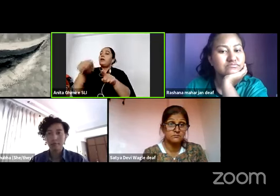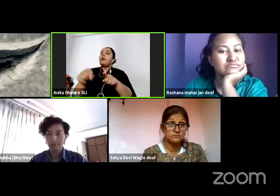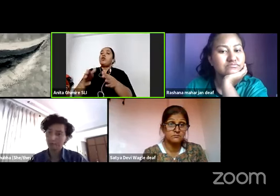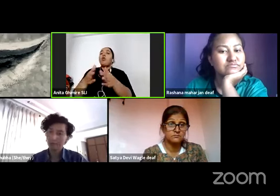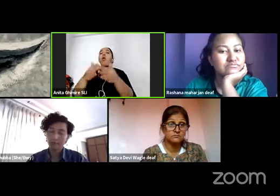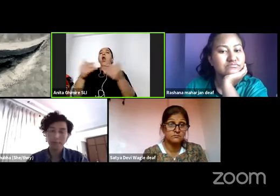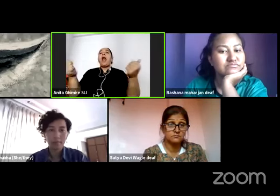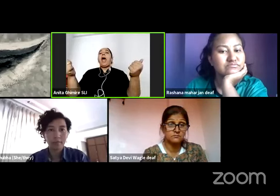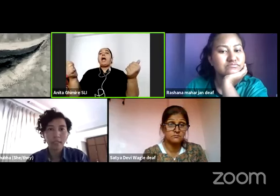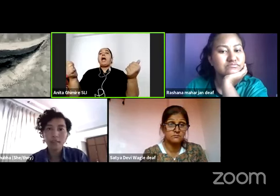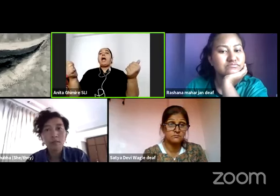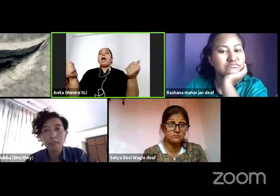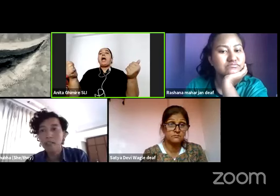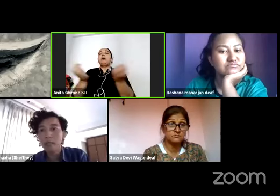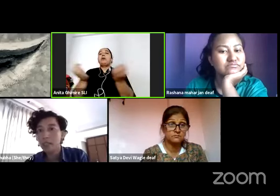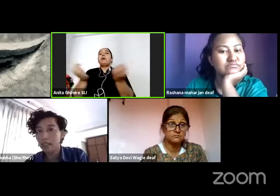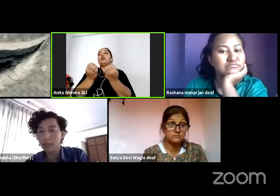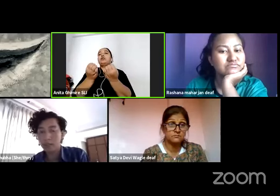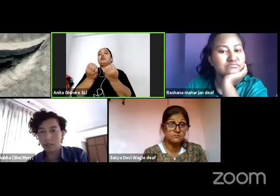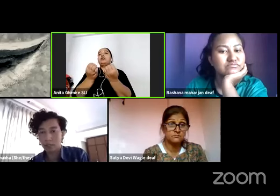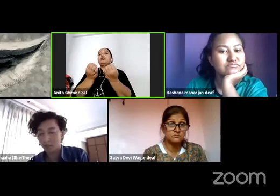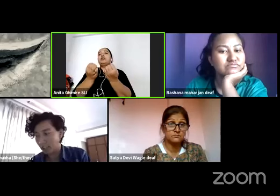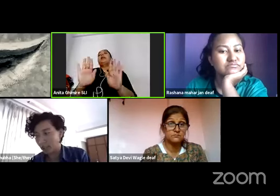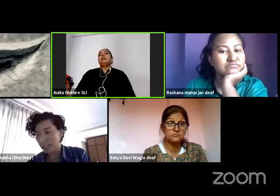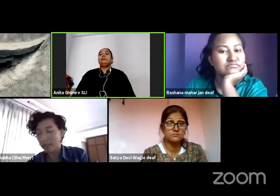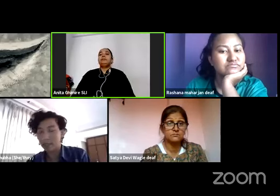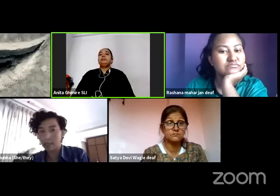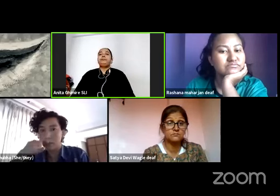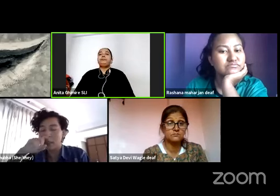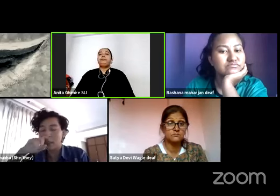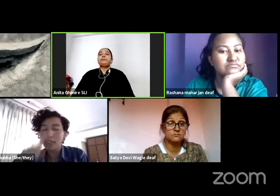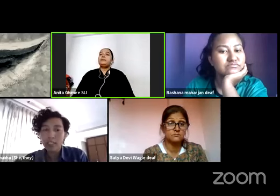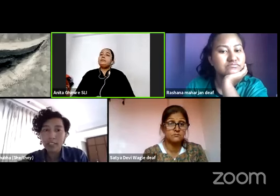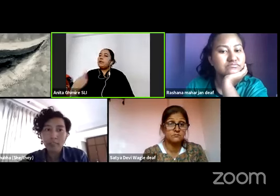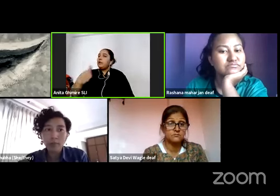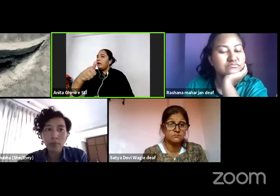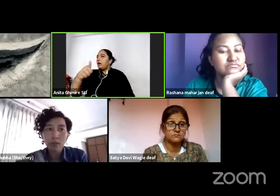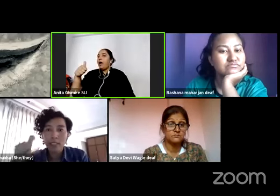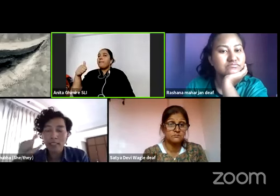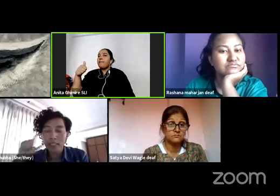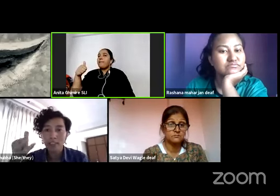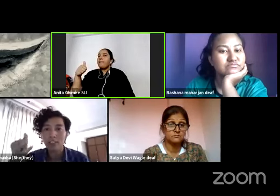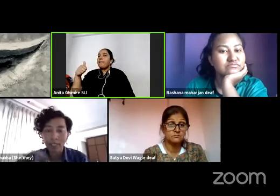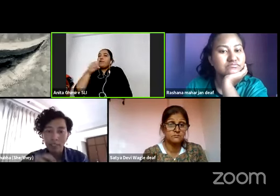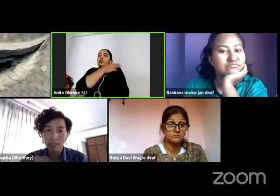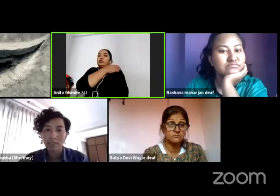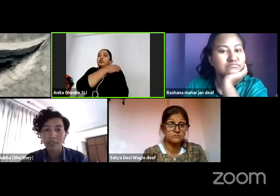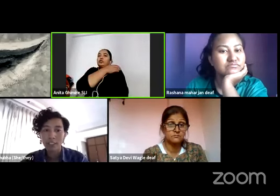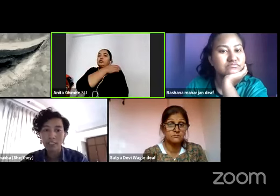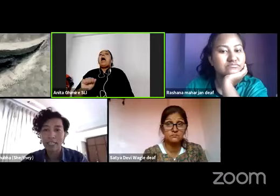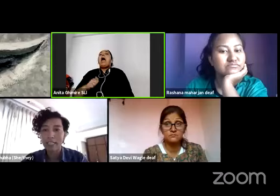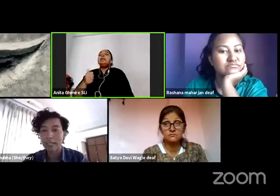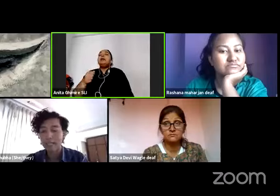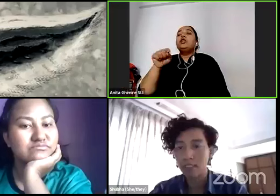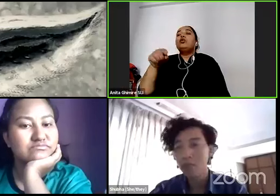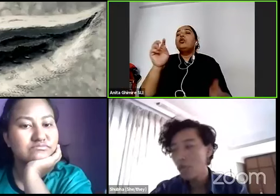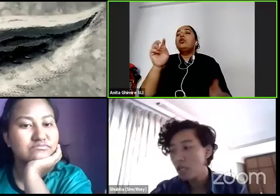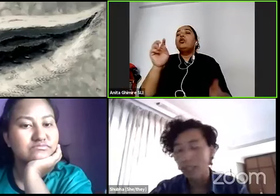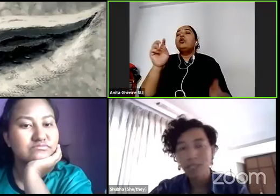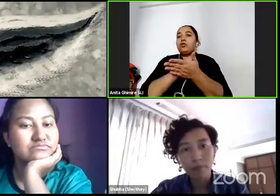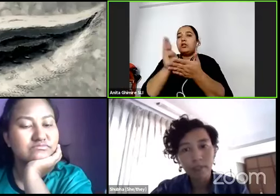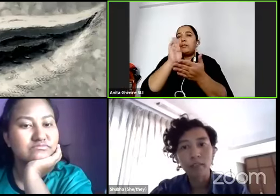अनुरोध। धन्यवाद। एकदम एकदमै राम्रो सजेसन प्रतिमा जी। हाम्रो त्यो क्वान्टिटेटिभ रिपोर्टकोमा चाहिँ इन्टरसेक्सनालिटीको डेफिनेसन चाहिँ राखेका